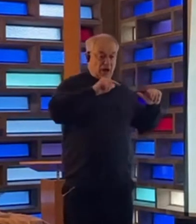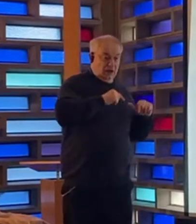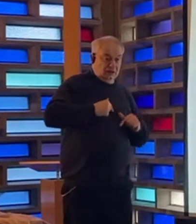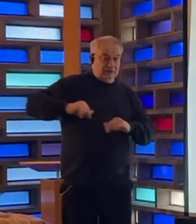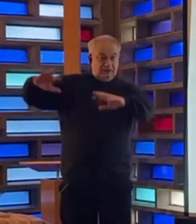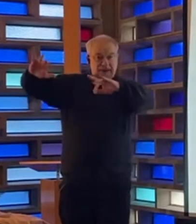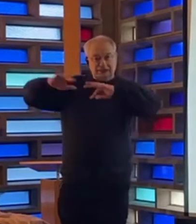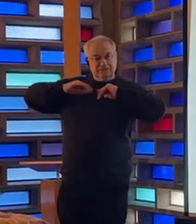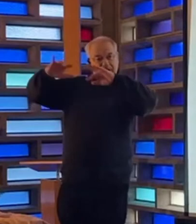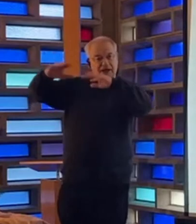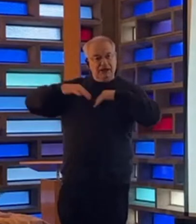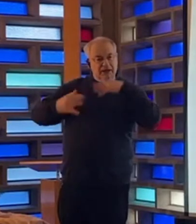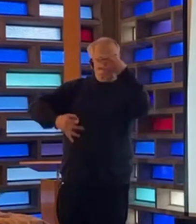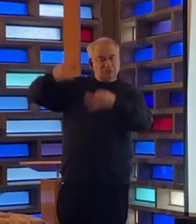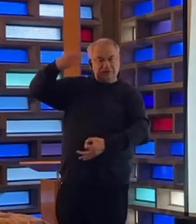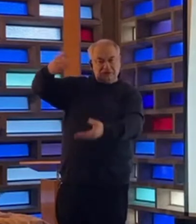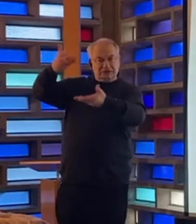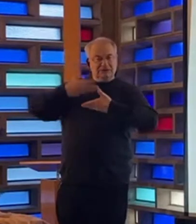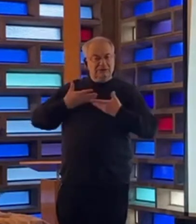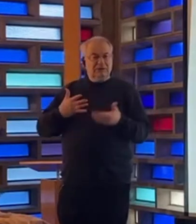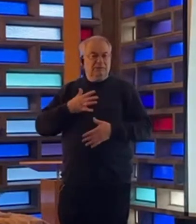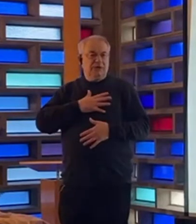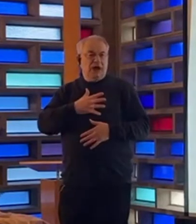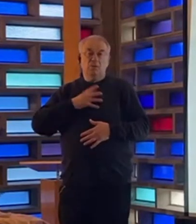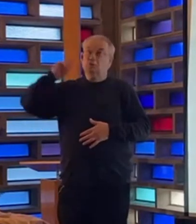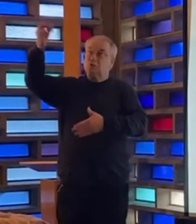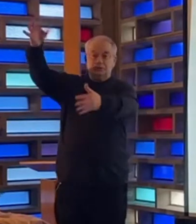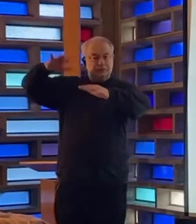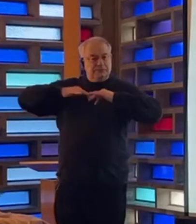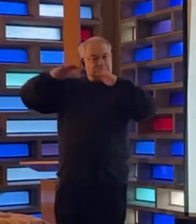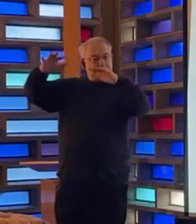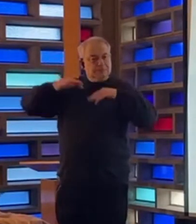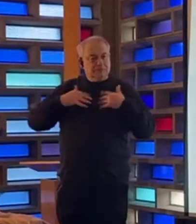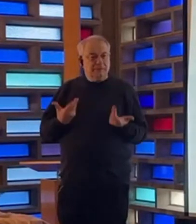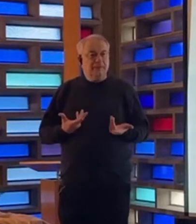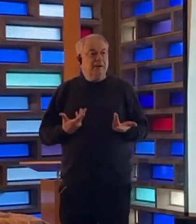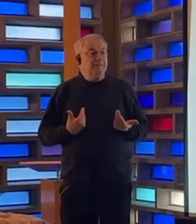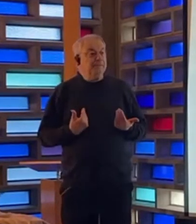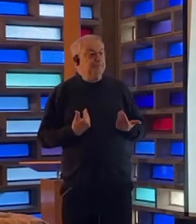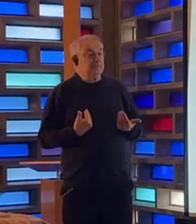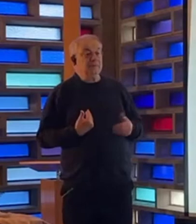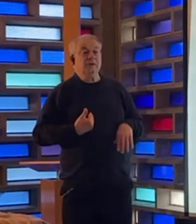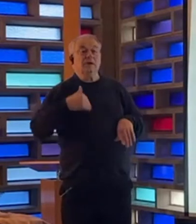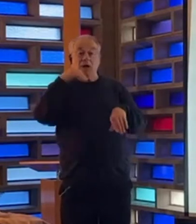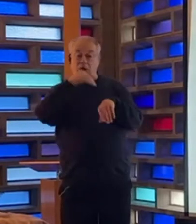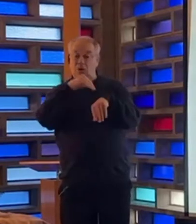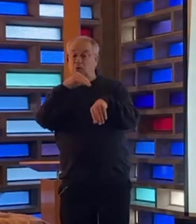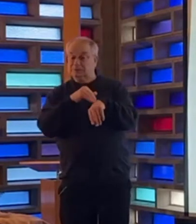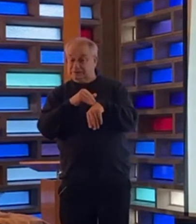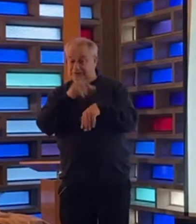la justice et de l'amour de Dieu. Un conseiller juste et vrai,